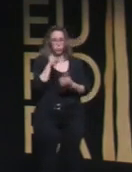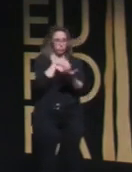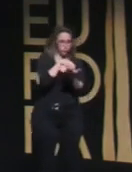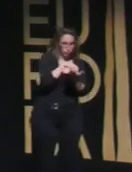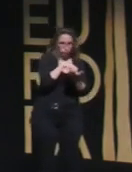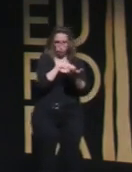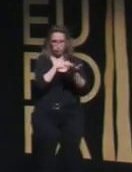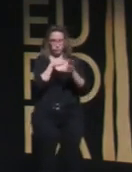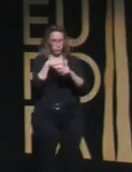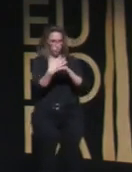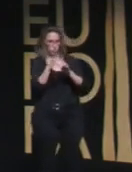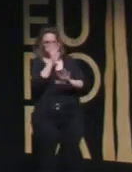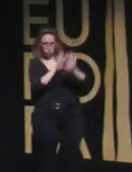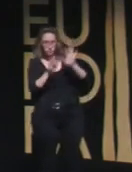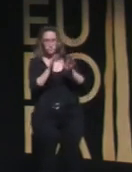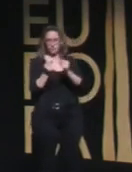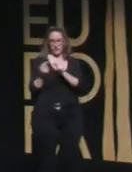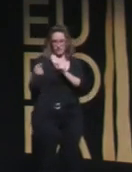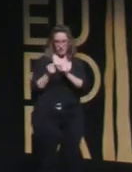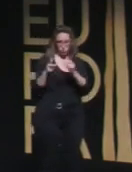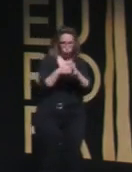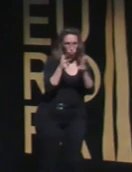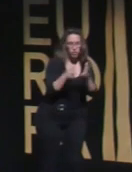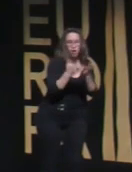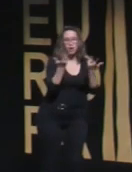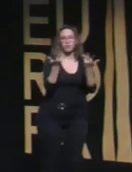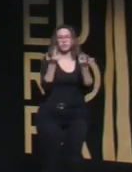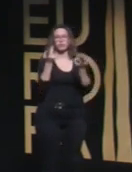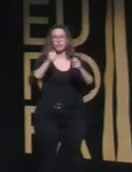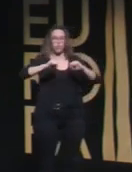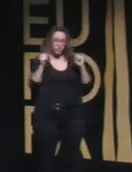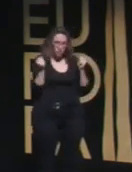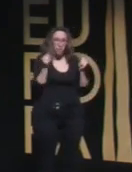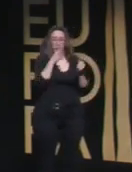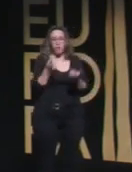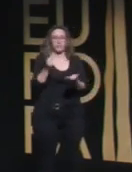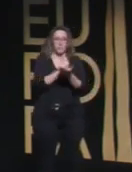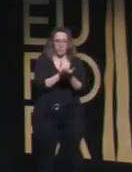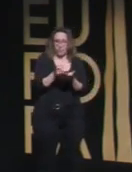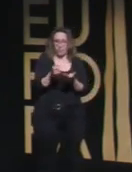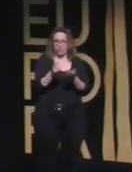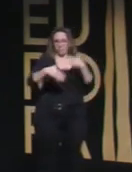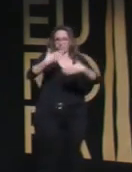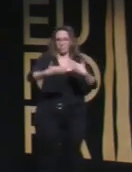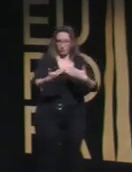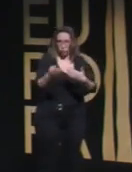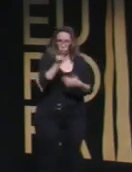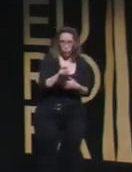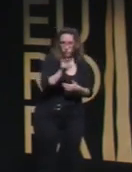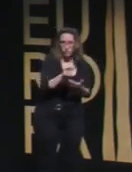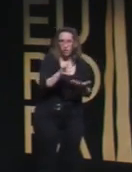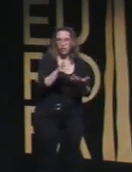social, el final de la rutina, en muchos casos también la vuelta a la rutina, el uso, digamos, un poquito desmadrado de